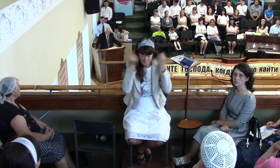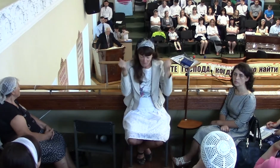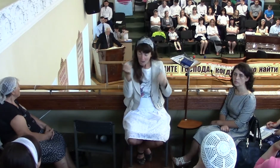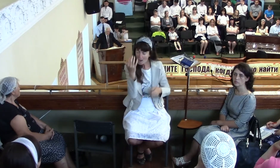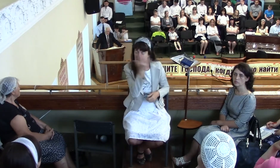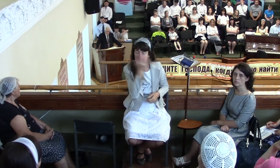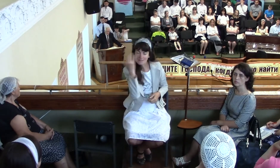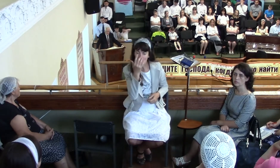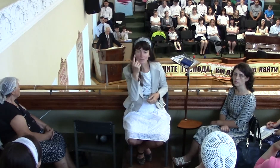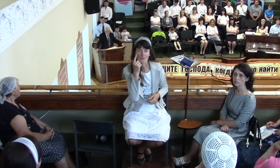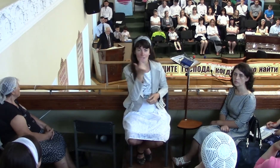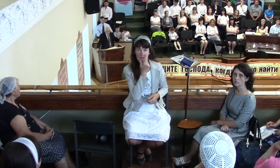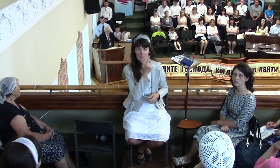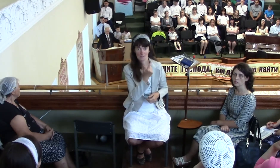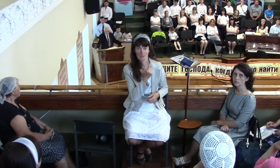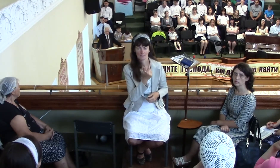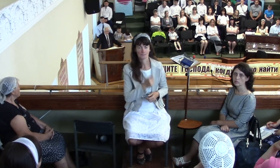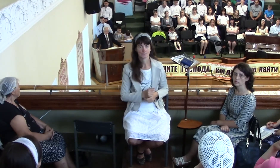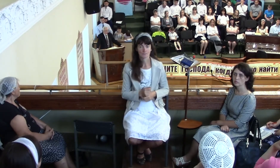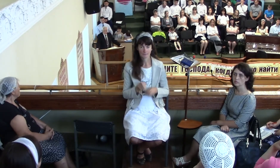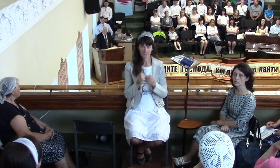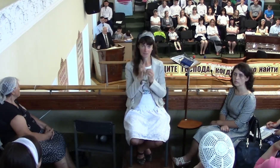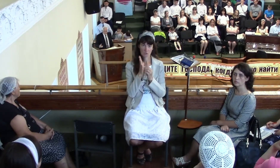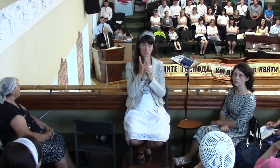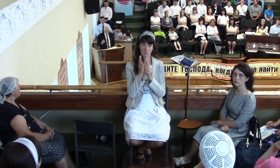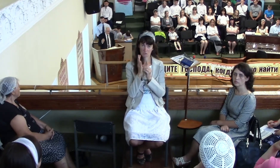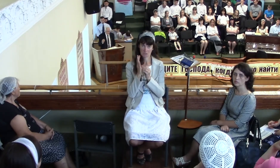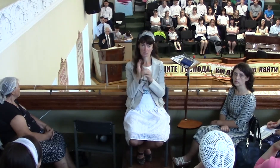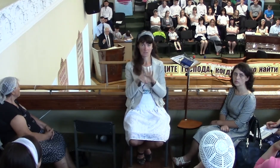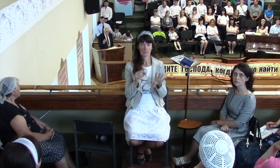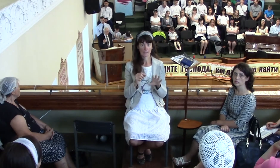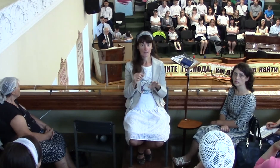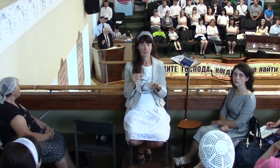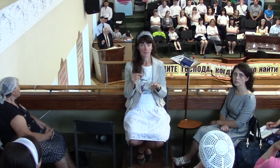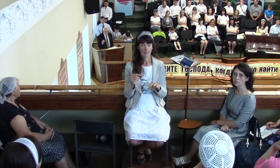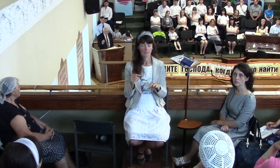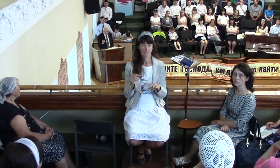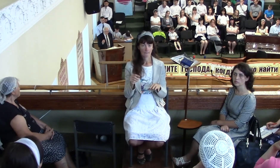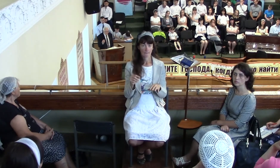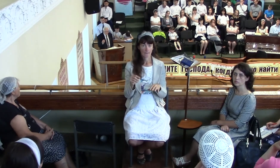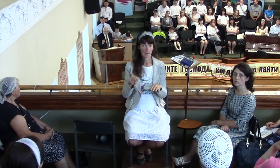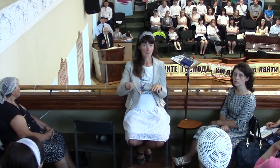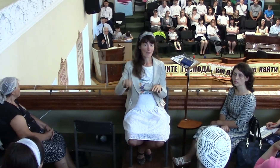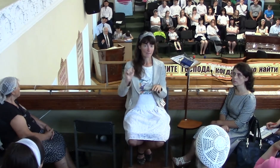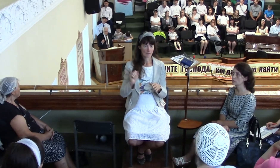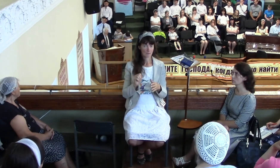ослепила ему глаза. И 14 стих. Я написал вам, отцы,